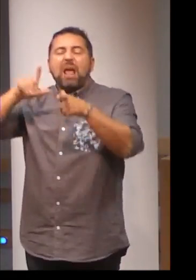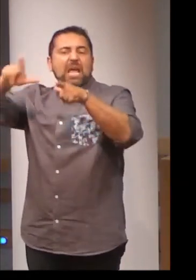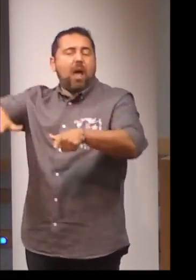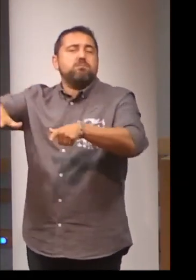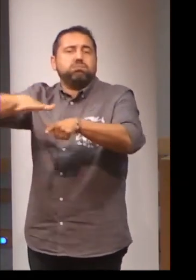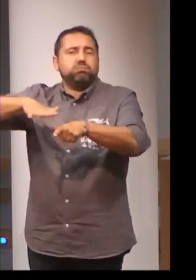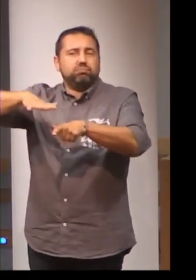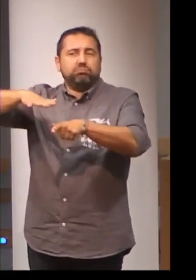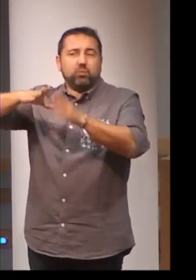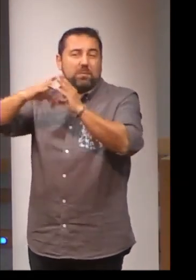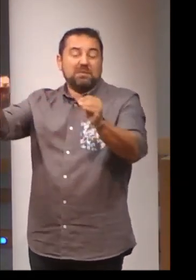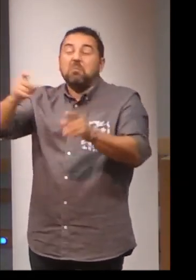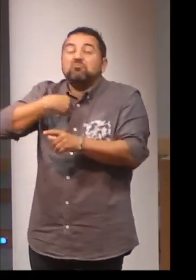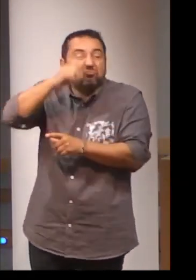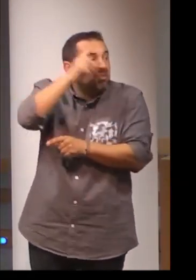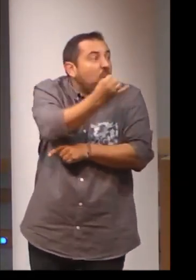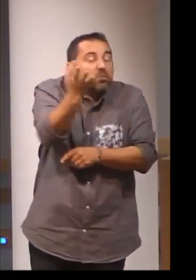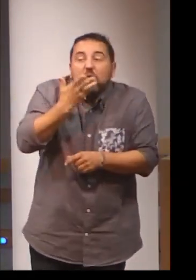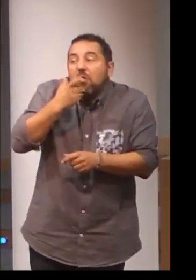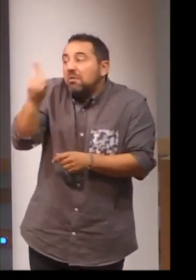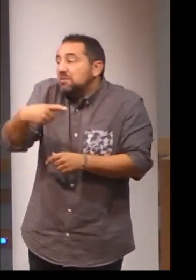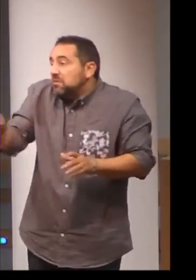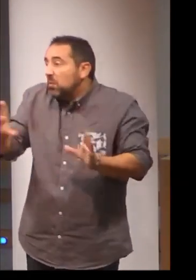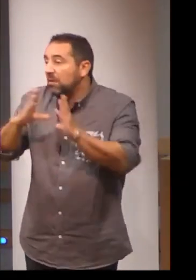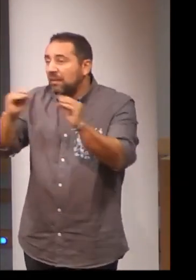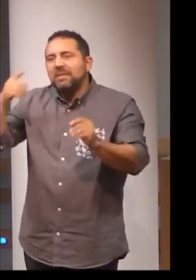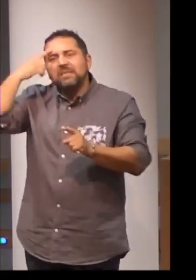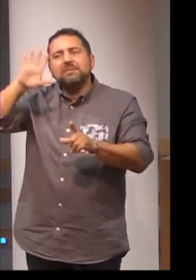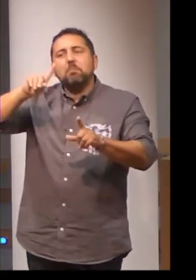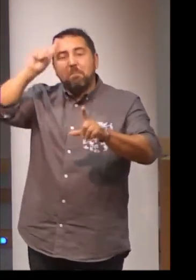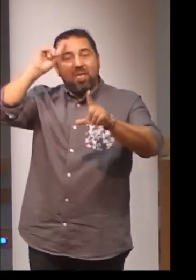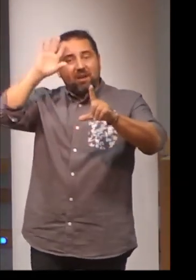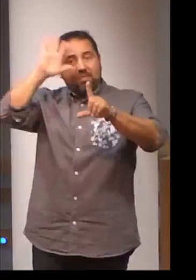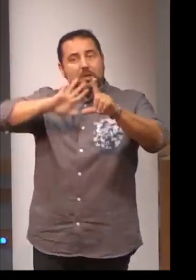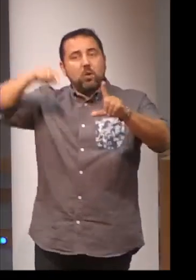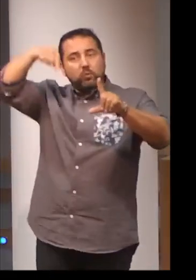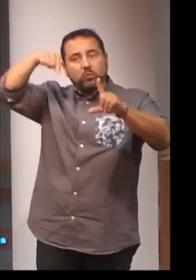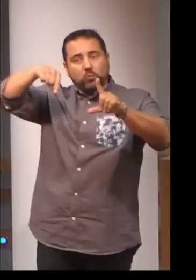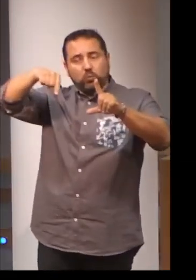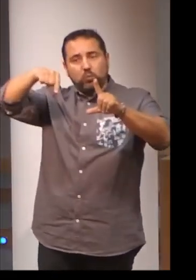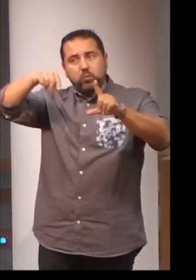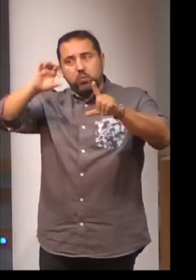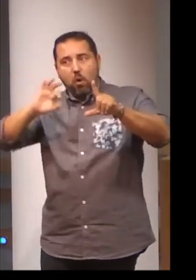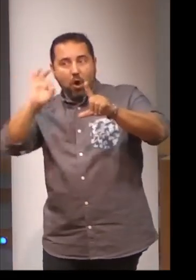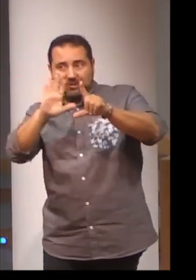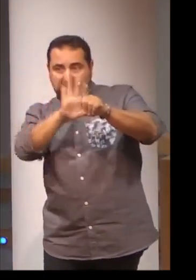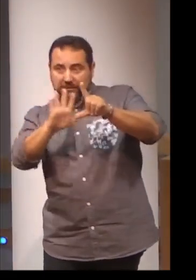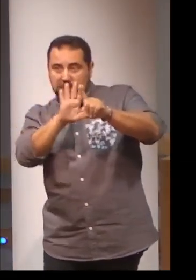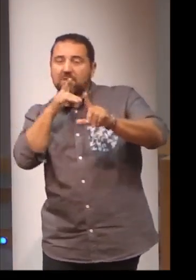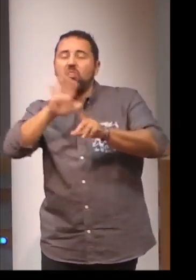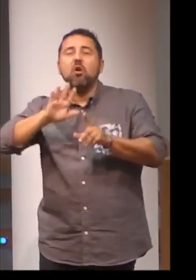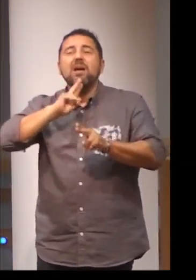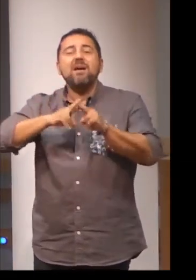simplemente que sepan que hay distintos campus por el suroeste de Madrid, en el distrito madrileño de Vicálvaro,